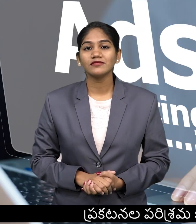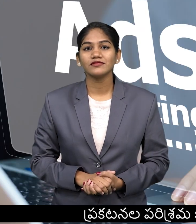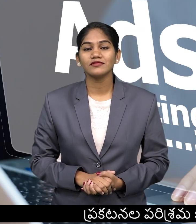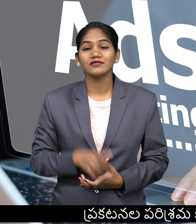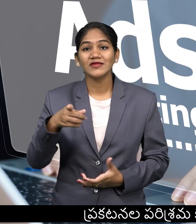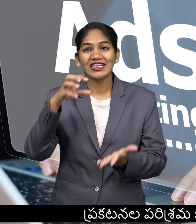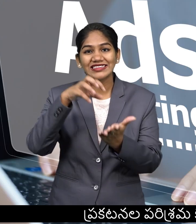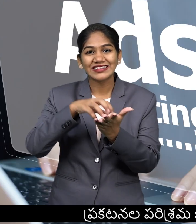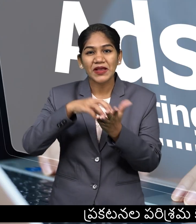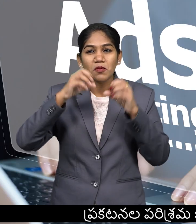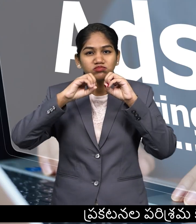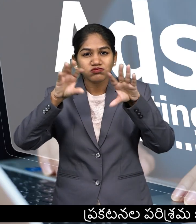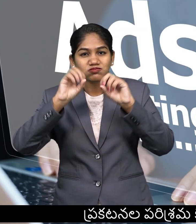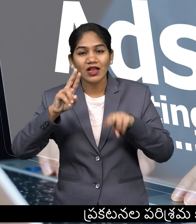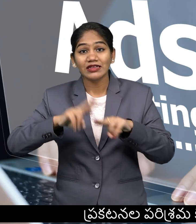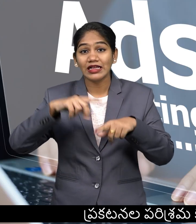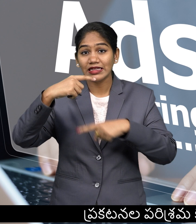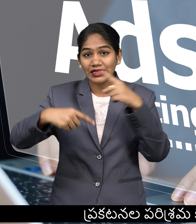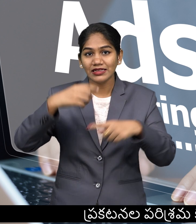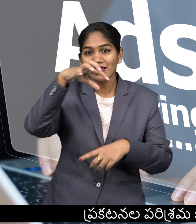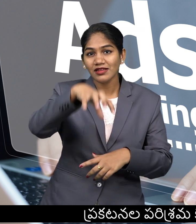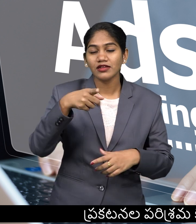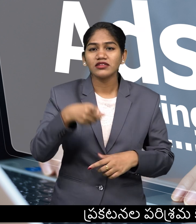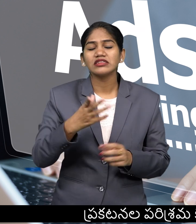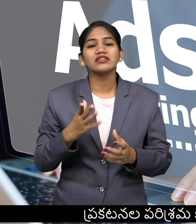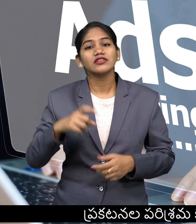ప్రకటనల పరిశ్రమ కూడా ఉద్యోగాలను సృష్టించింది.